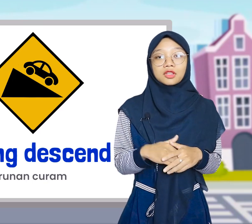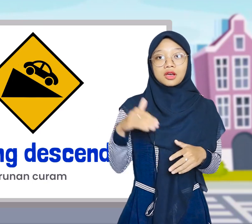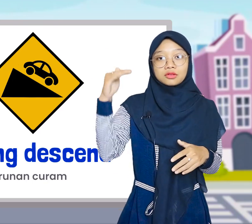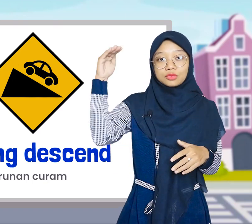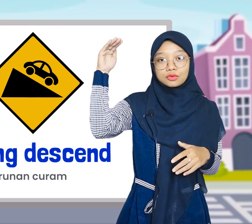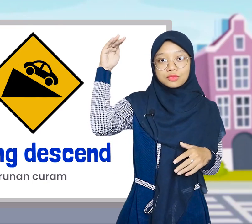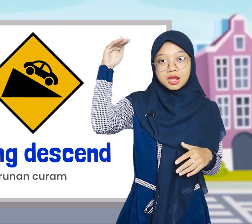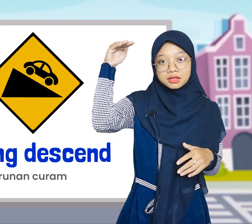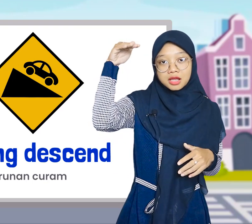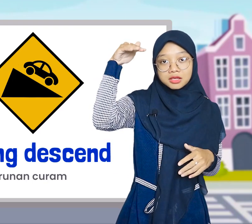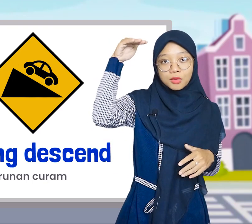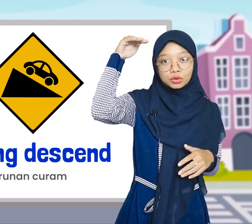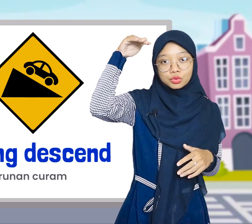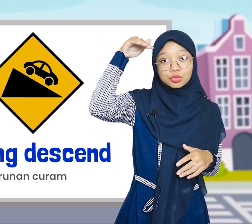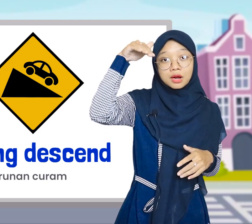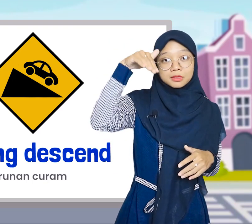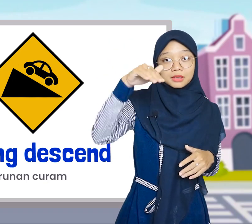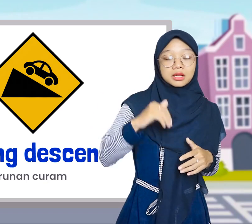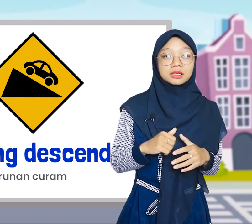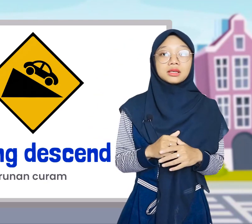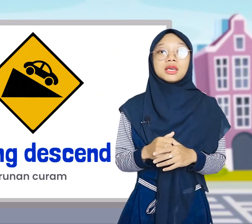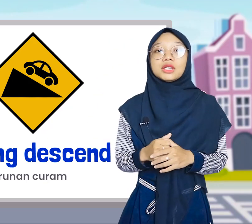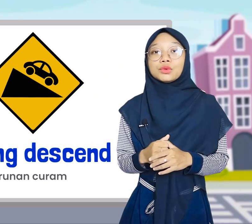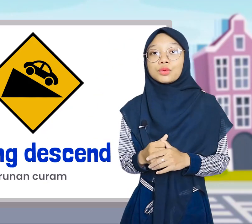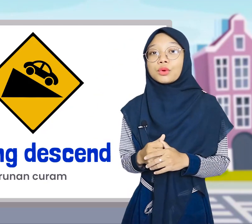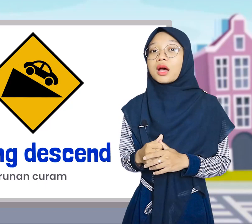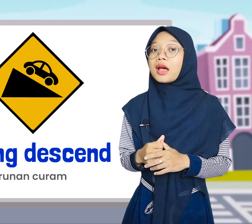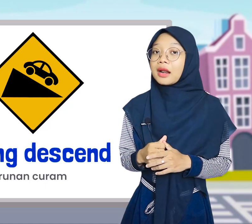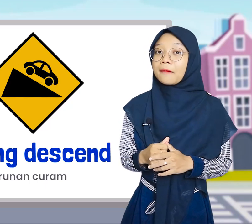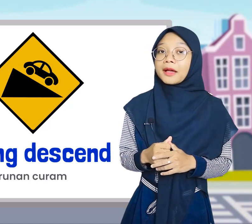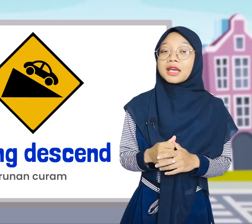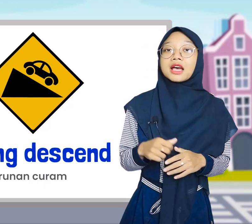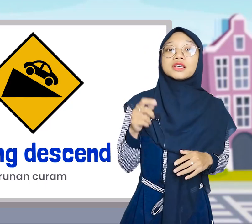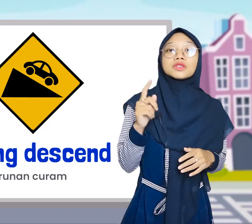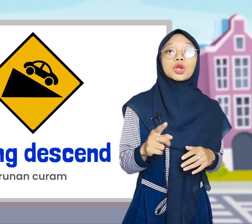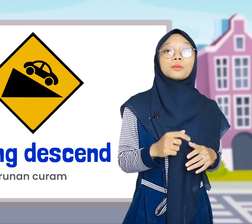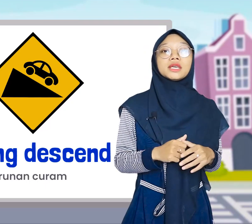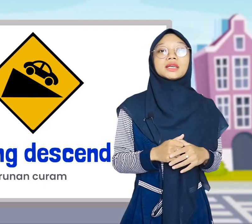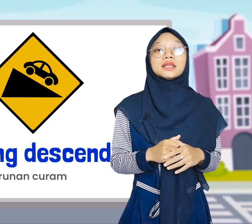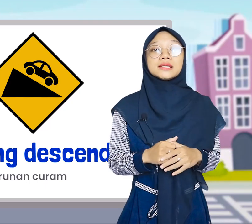Ya, turunan tajam atau curam sekali. Itu namanya sloping